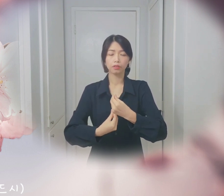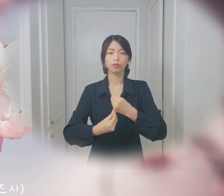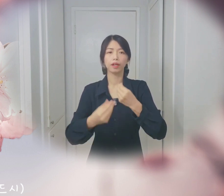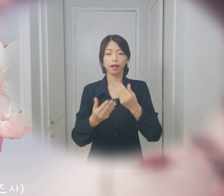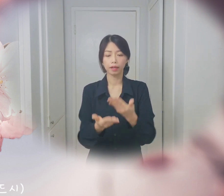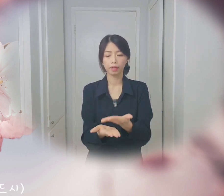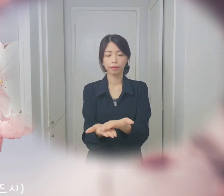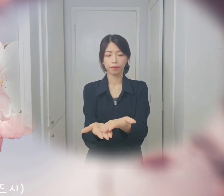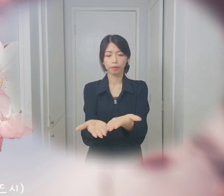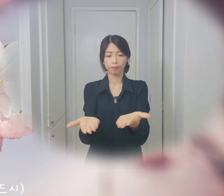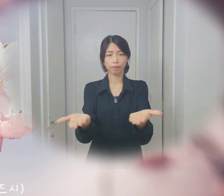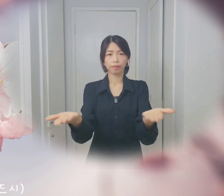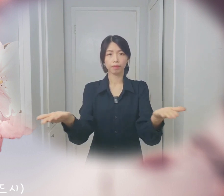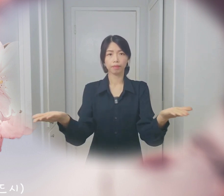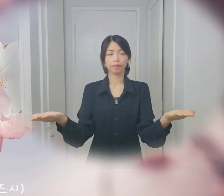줄이라